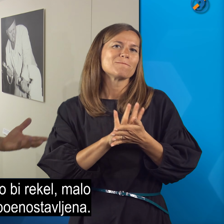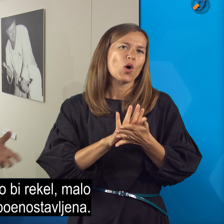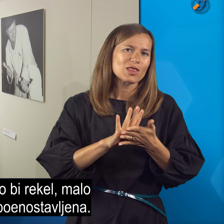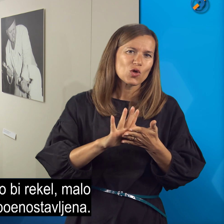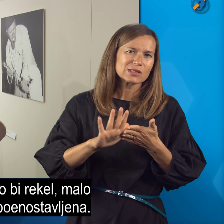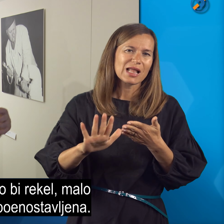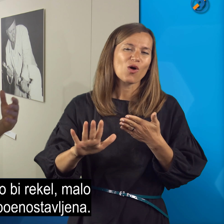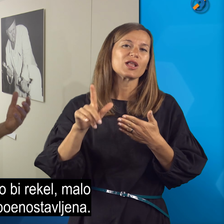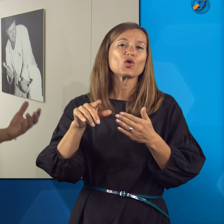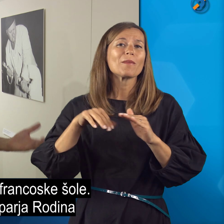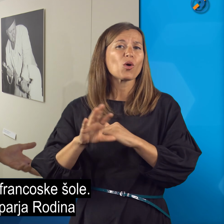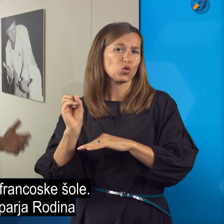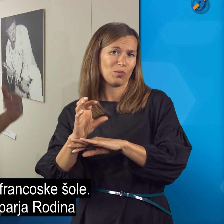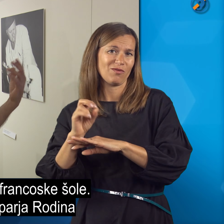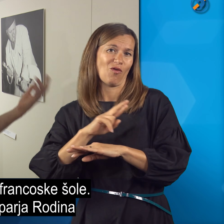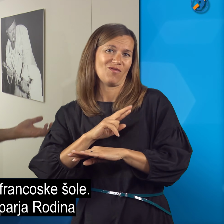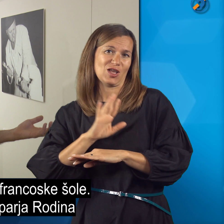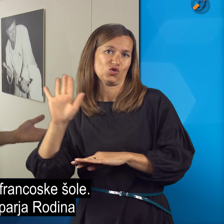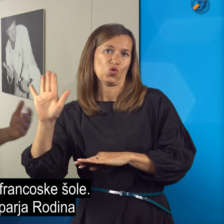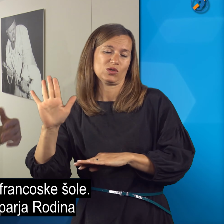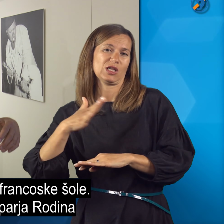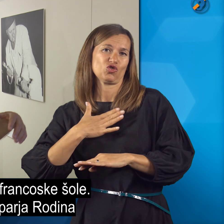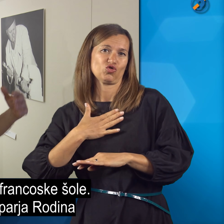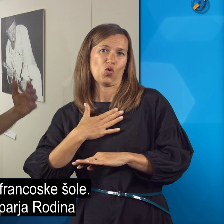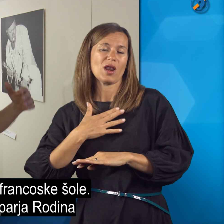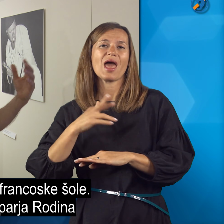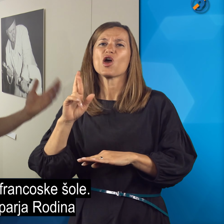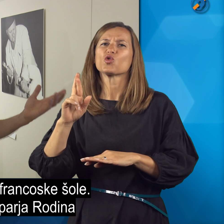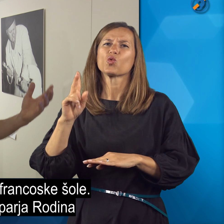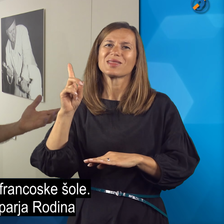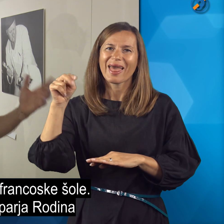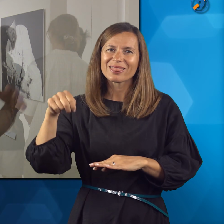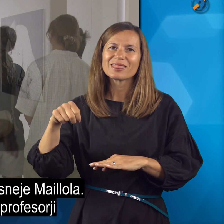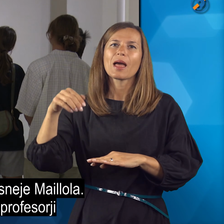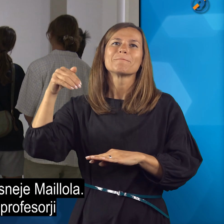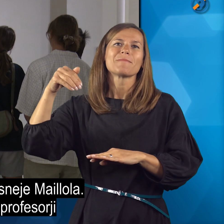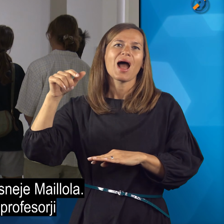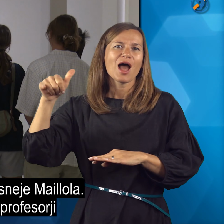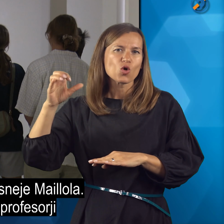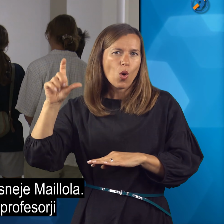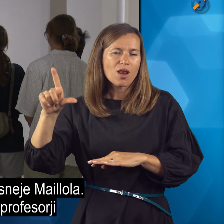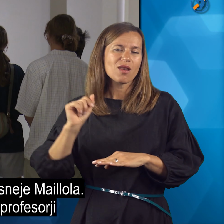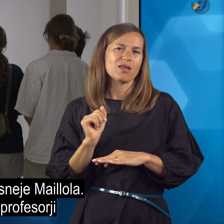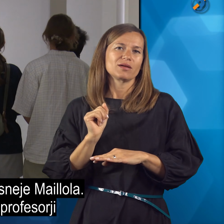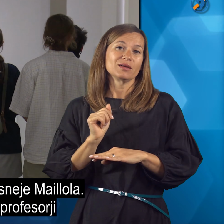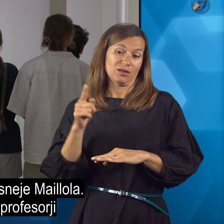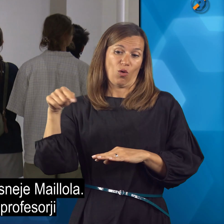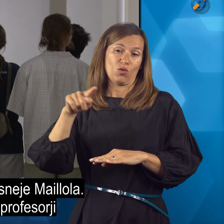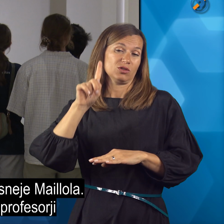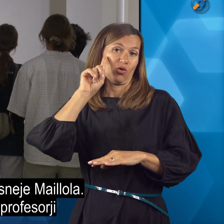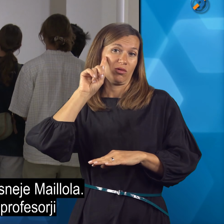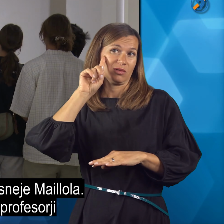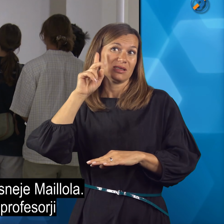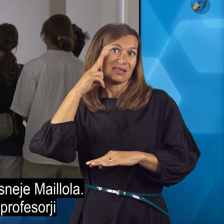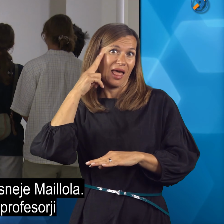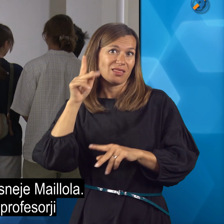romantična, poenostavljena, pod vplivom francoske šole, mogoče Rodena, pa potem kasneje Majola. In pa